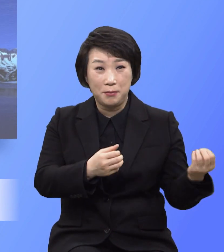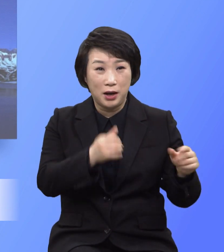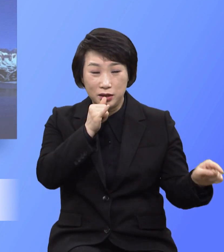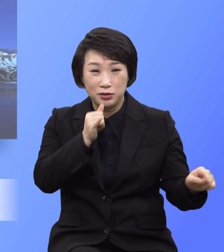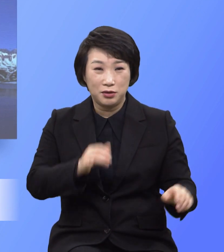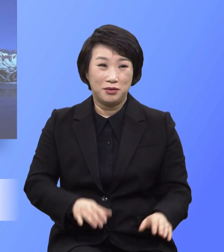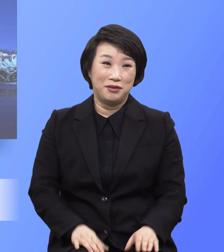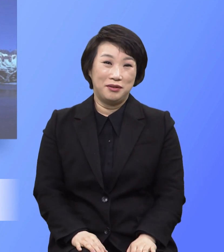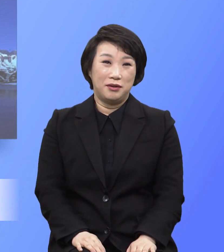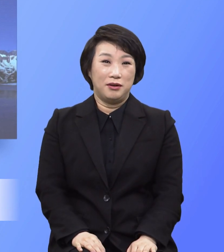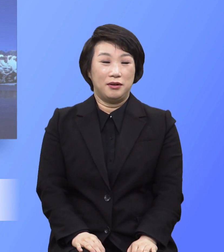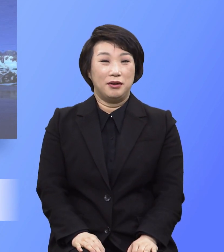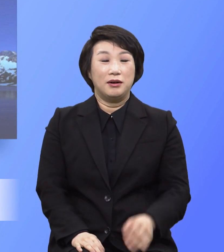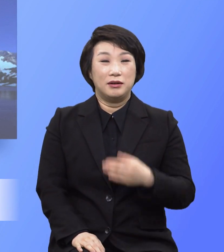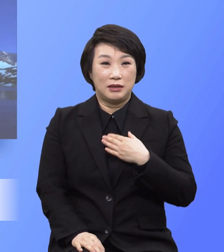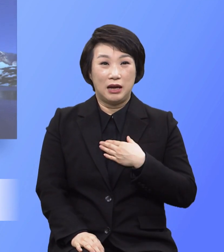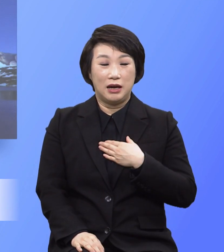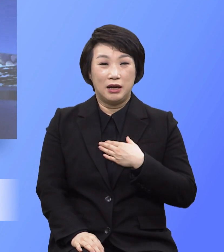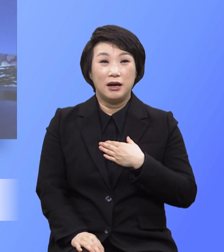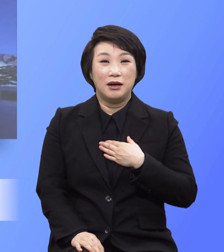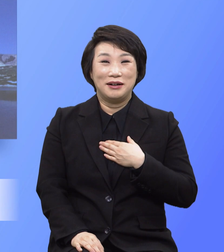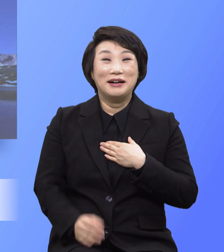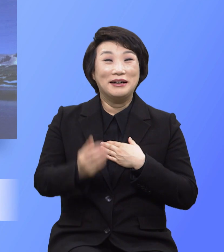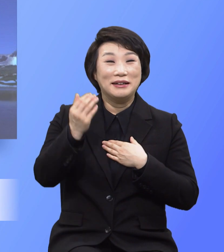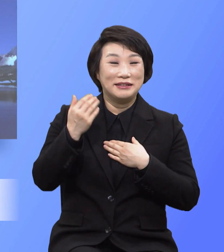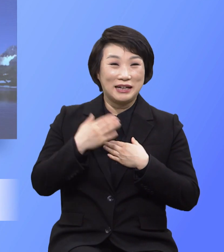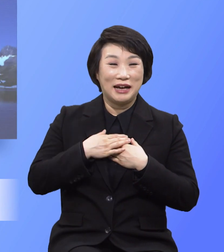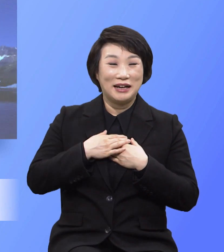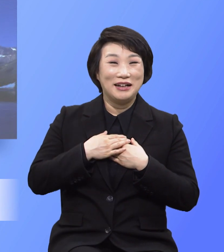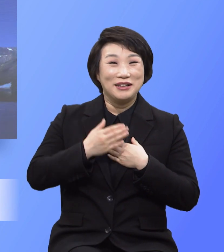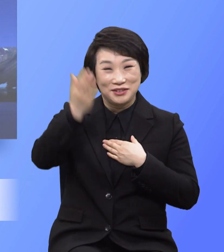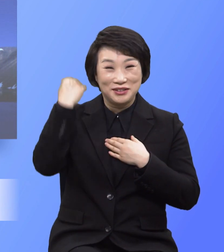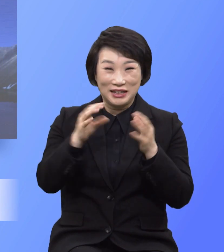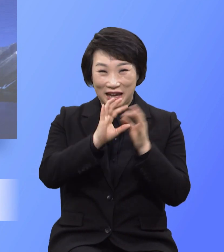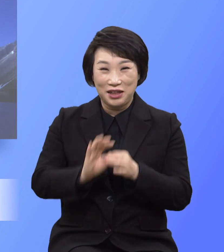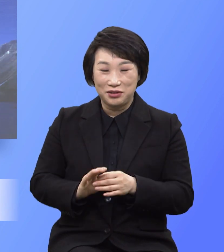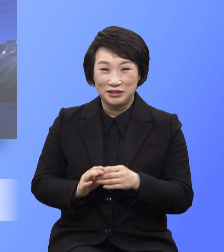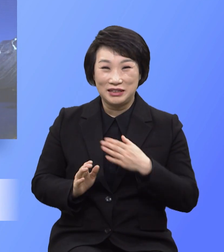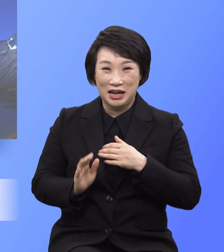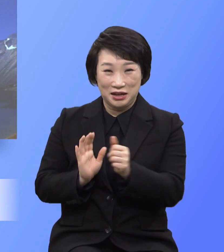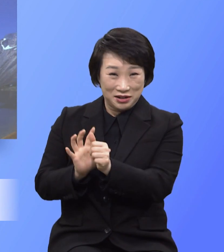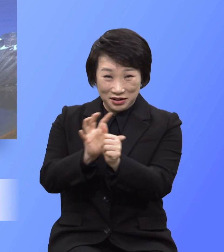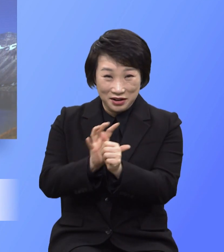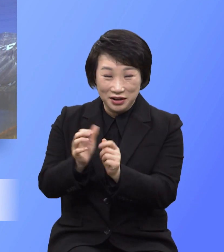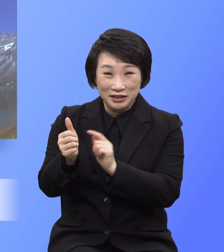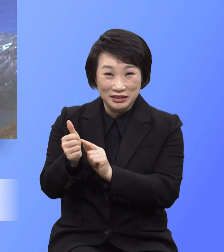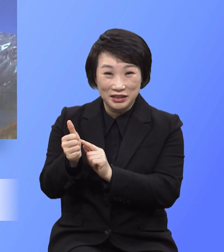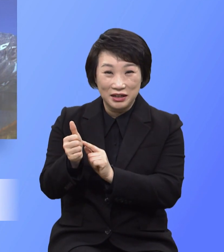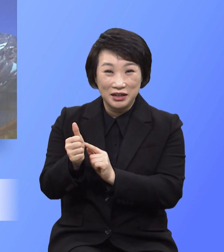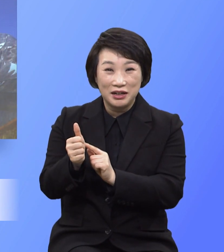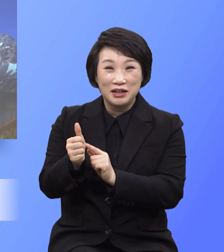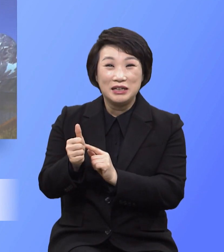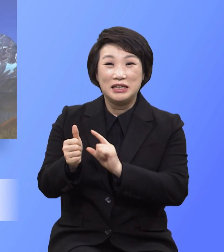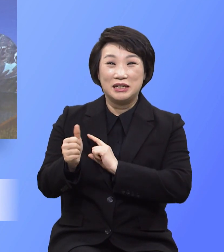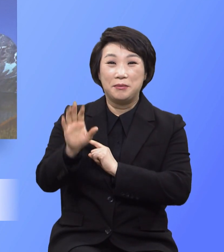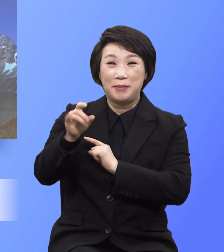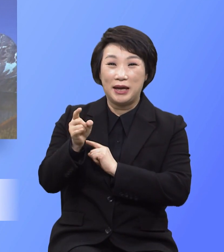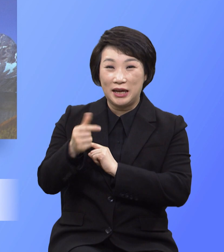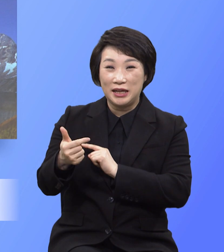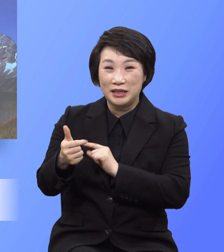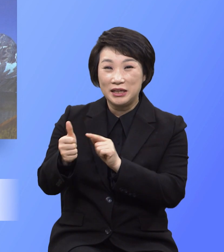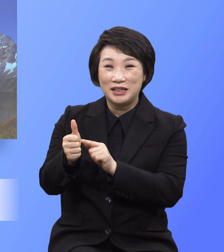오면서 내 보디가드였던 벤에게 물었어요. 야, 너 벤,